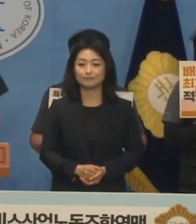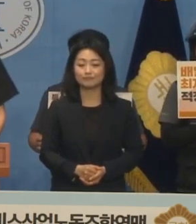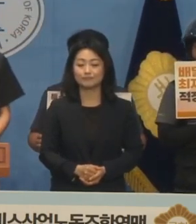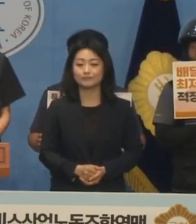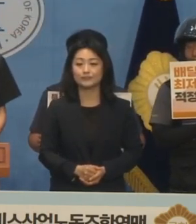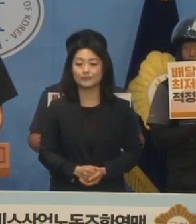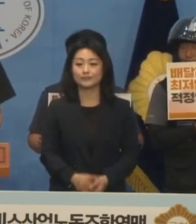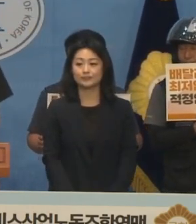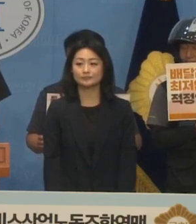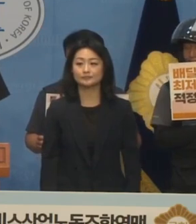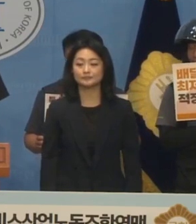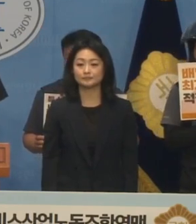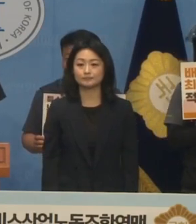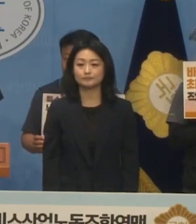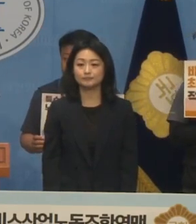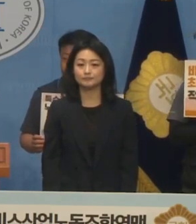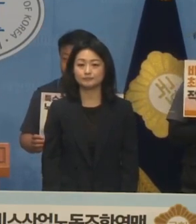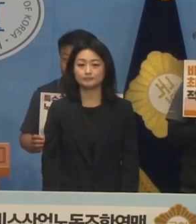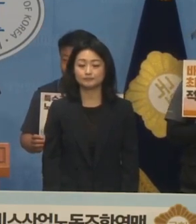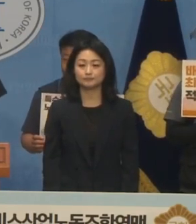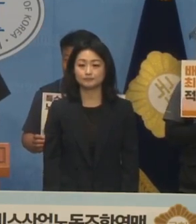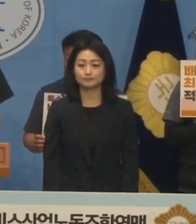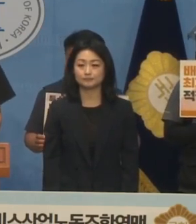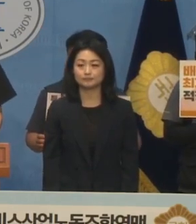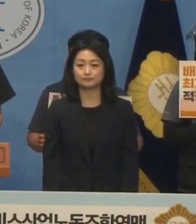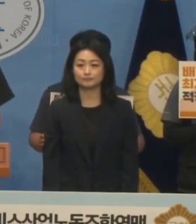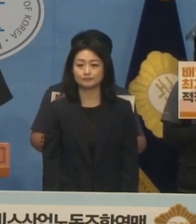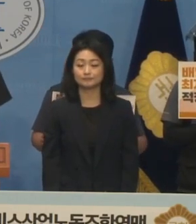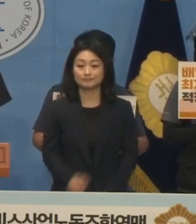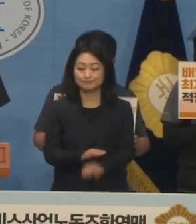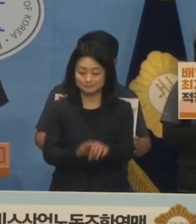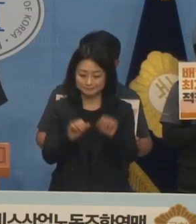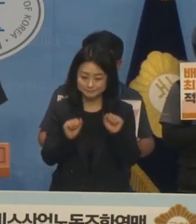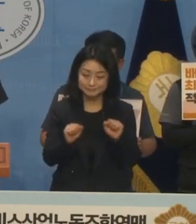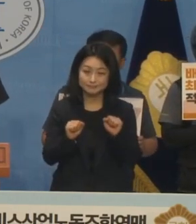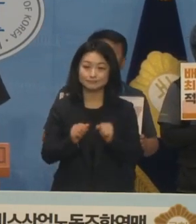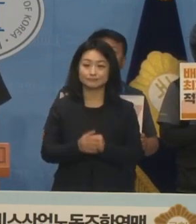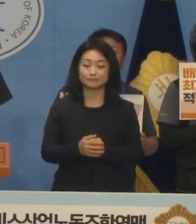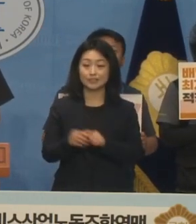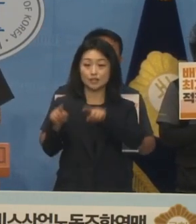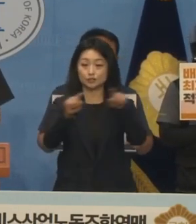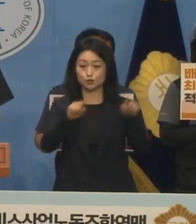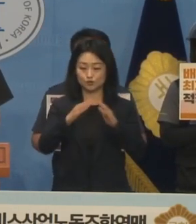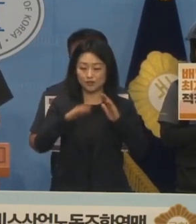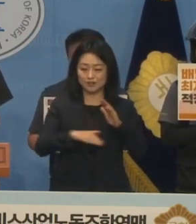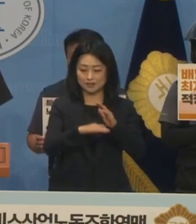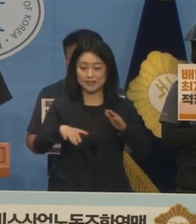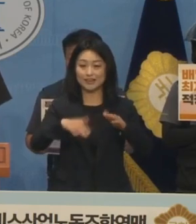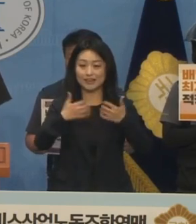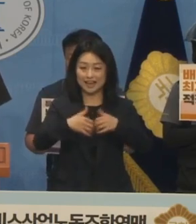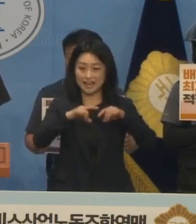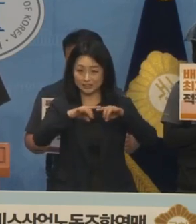특수고용 플랫폼 노동자 최저임금 보장법 발의를 환영합니다. 감사합니다.